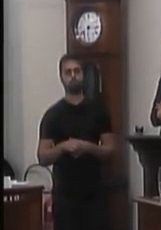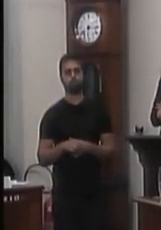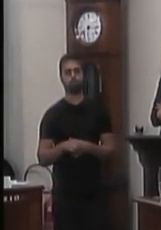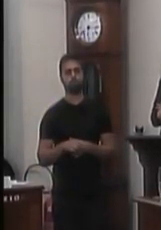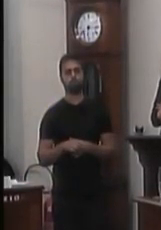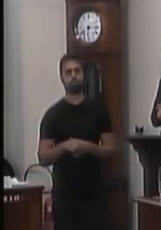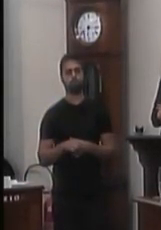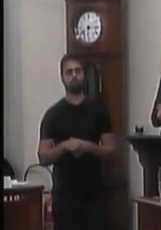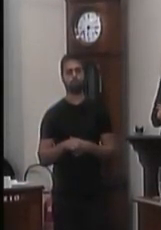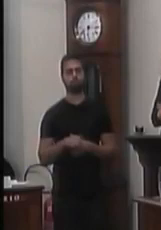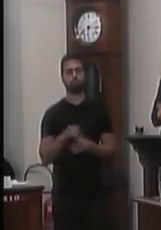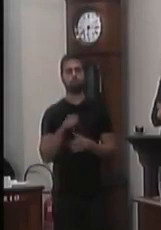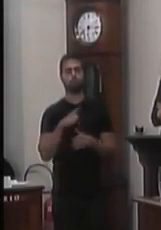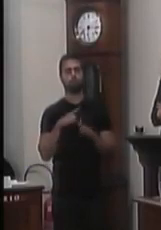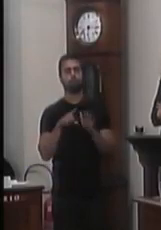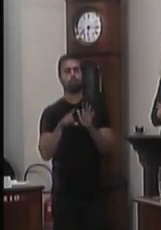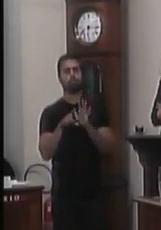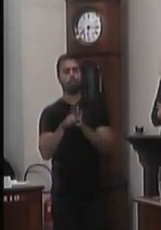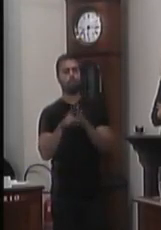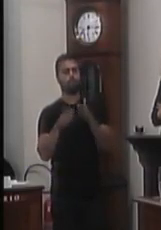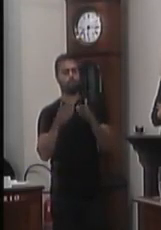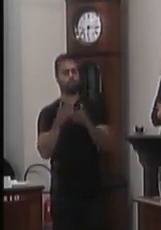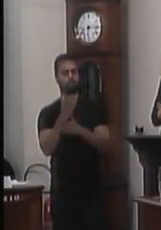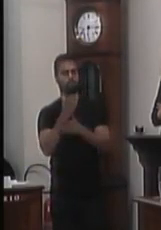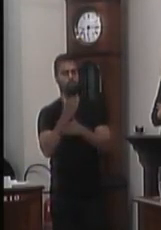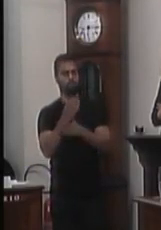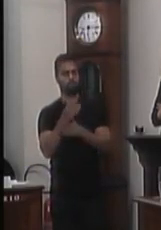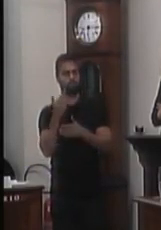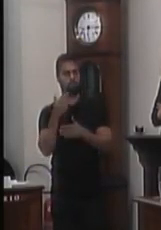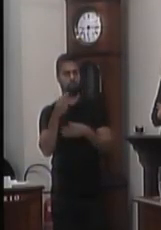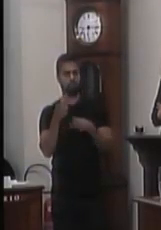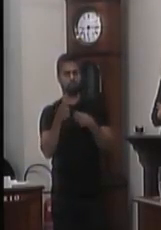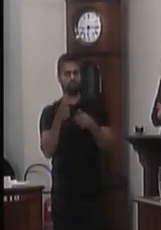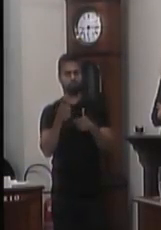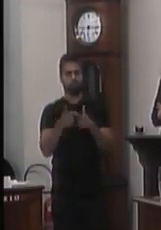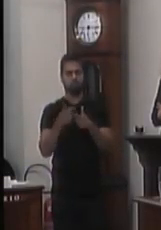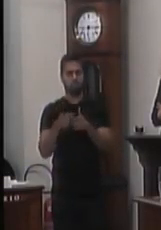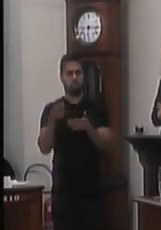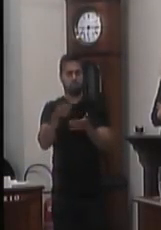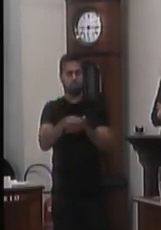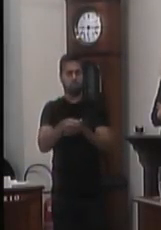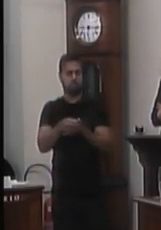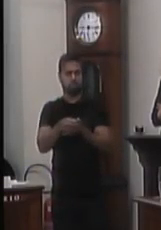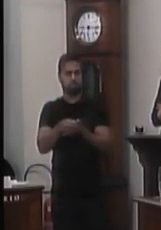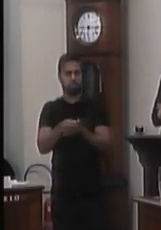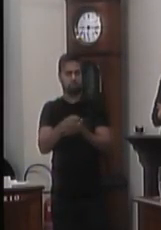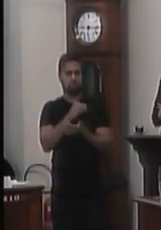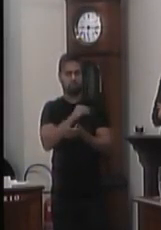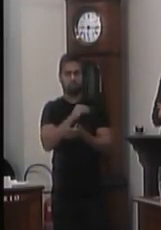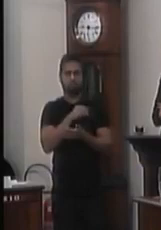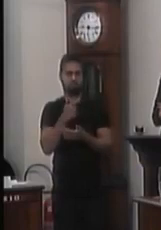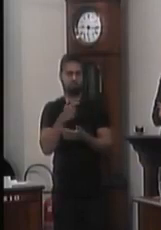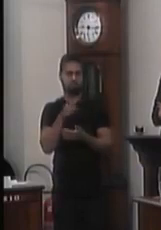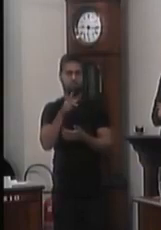Passou um ano aí que a gente, graças a Deus, não teve problemas com pagamento e nem bloqueio de precatórios, correto?